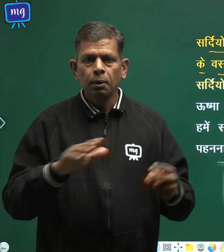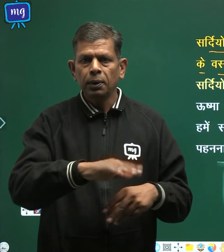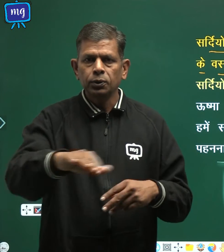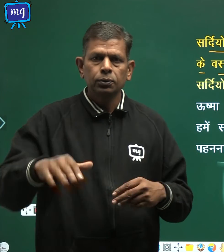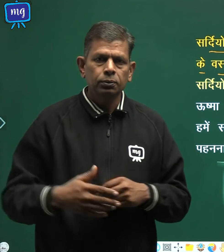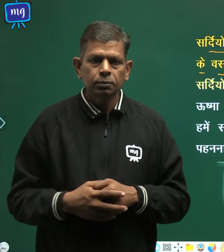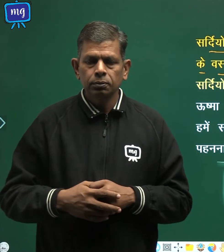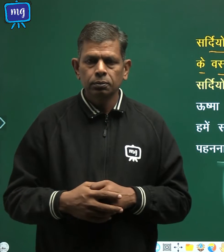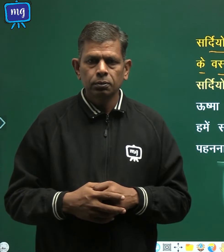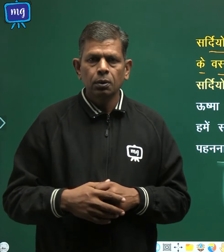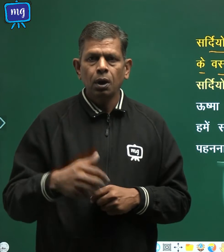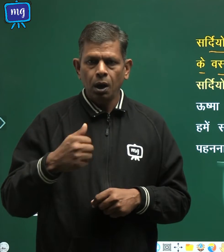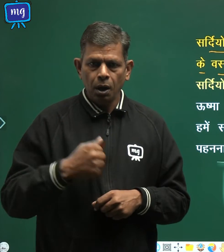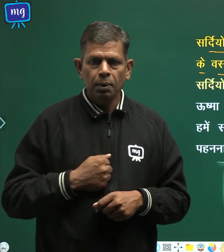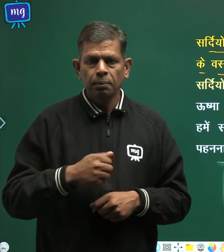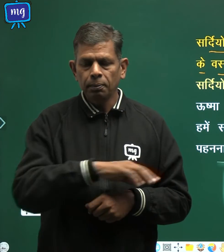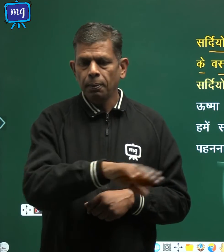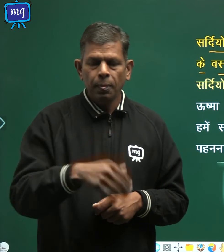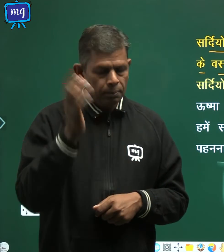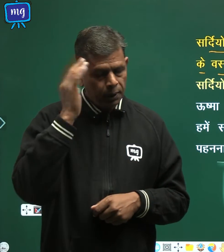बच्चों, अब हम समझेंगे